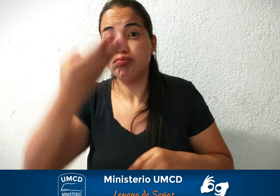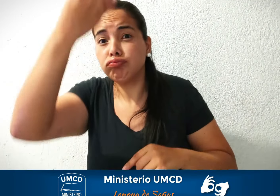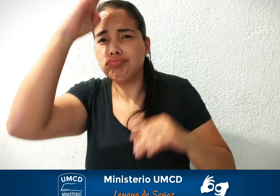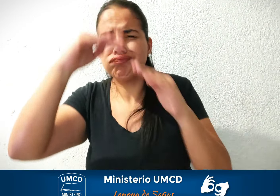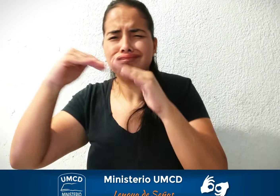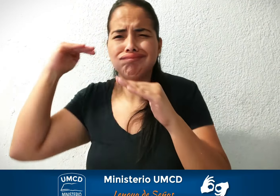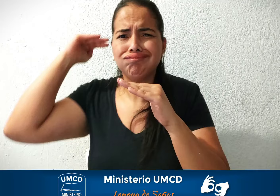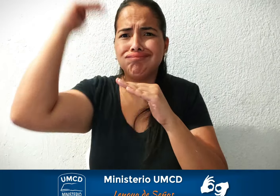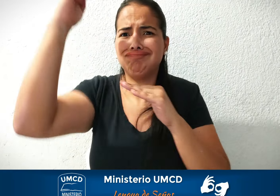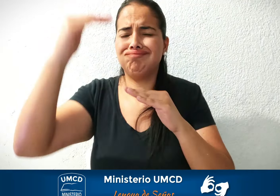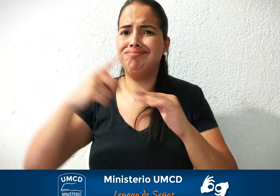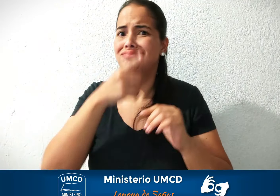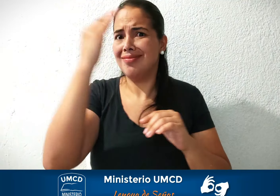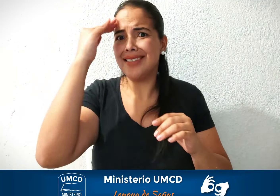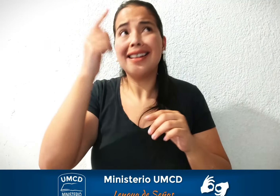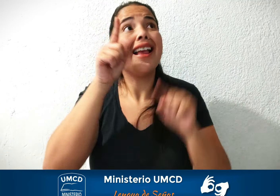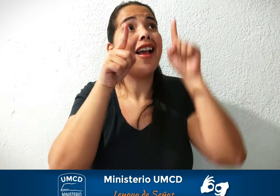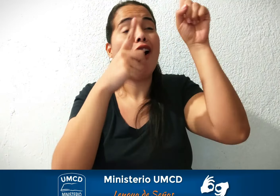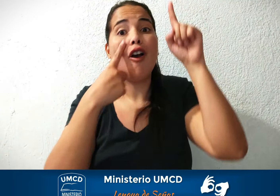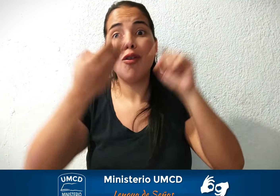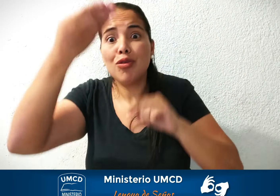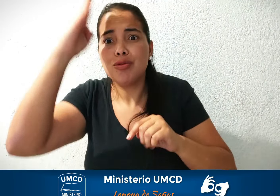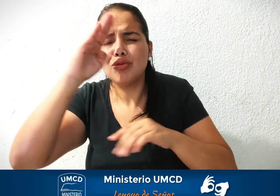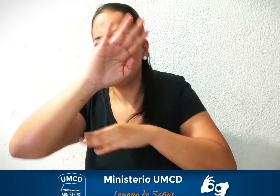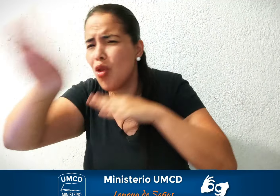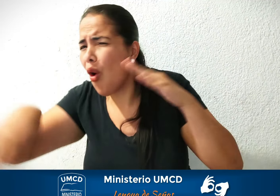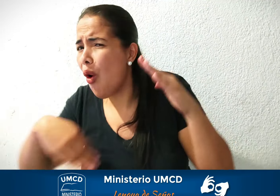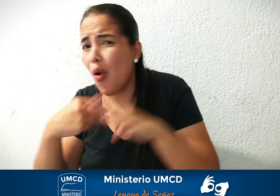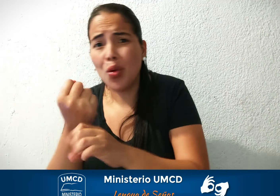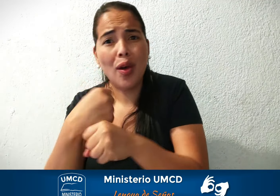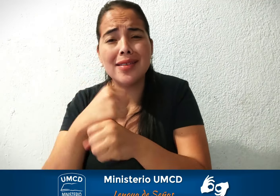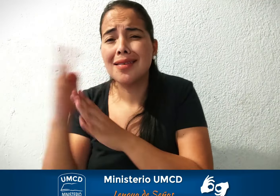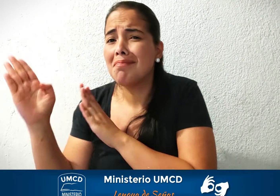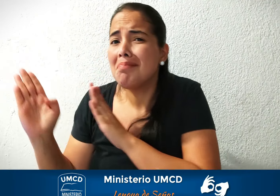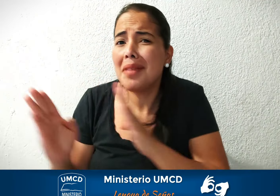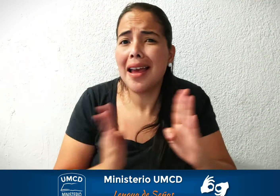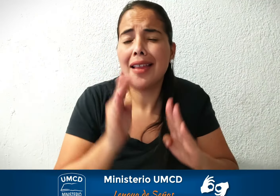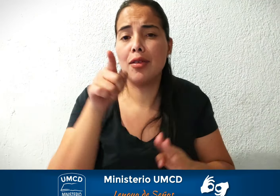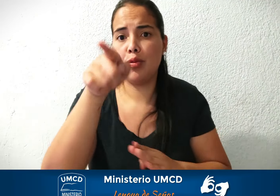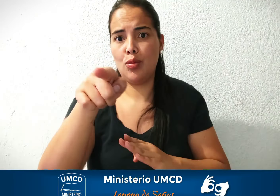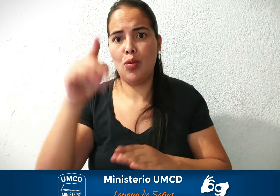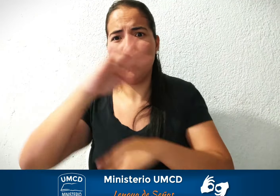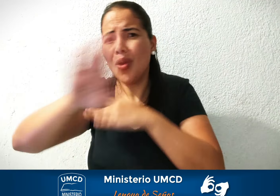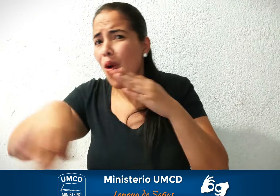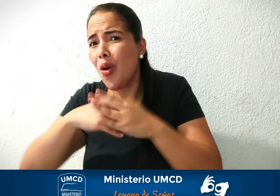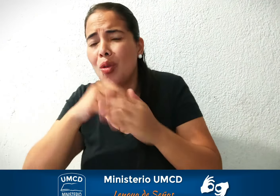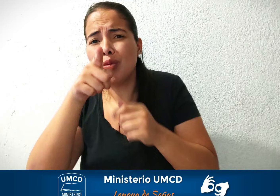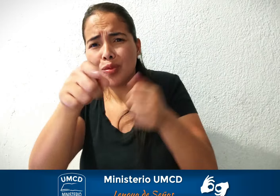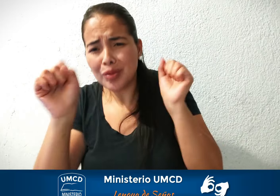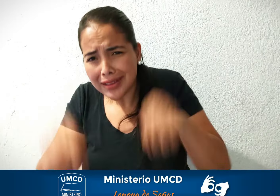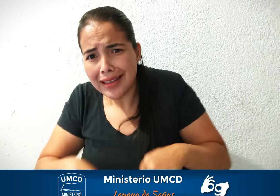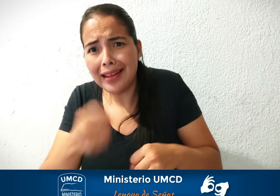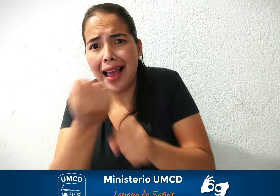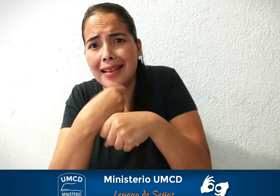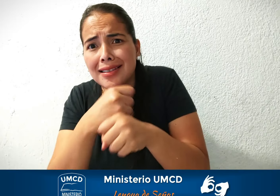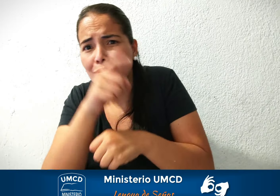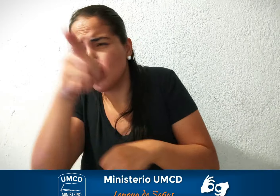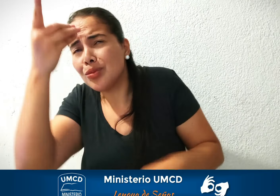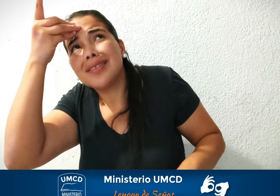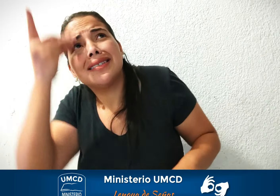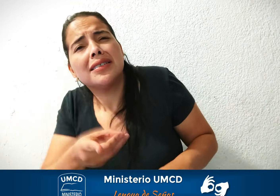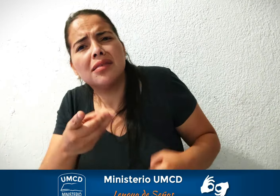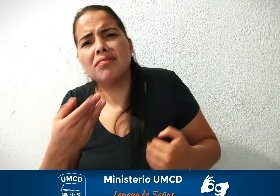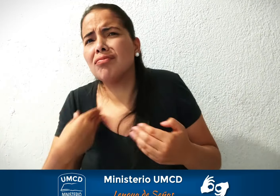que la soberanía de Dios significa que Él puede hacer y que de hecho hace todo lo que